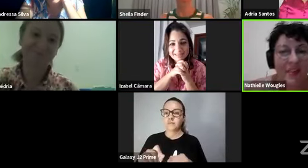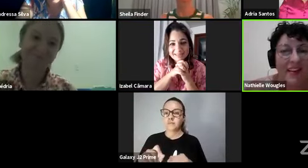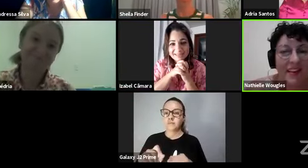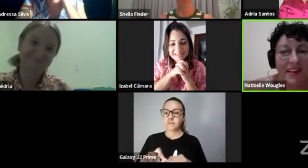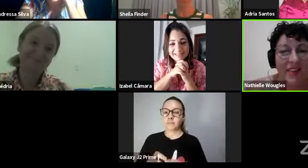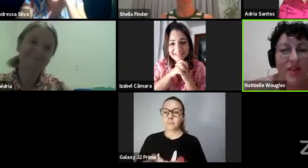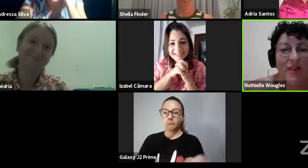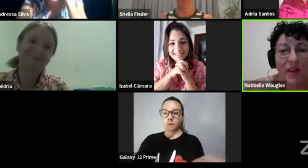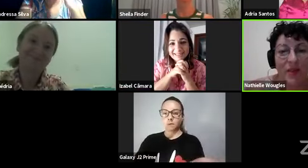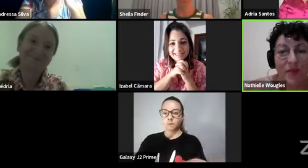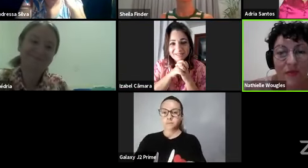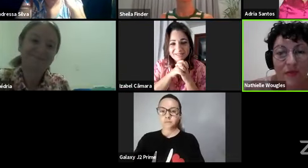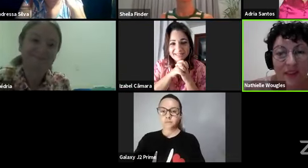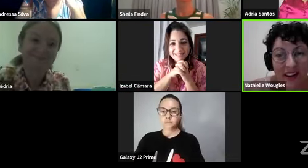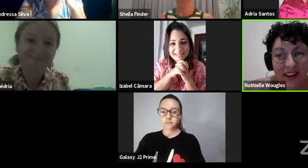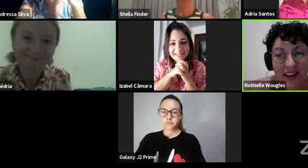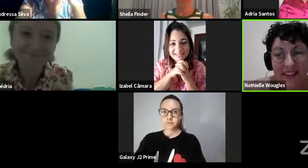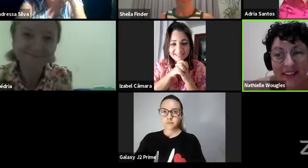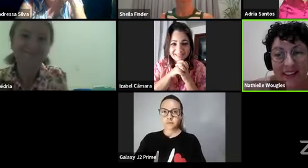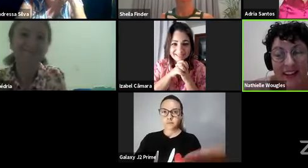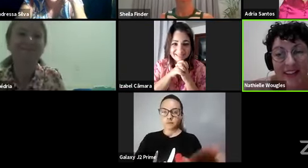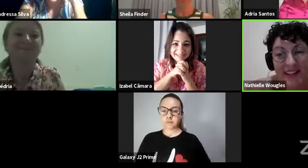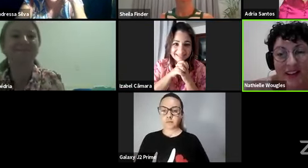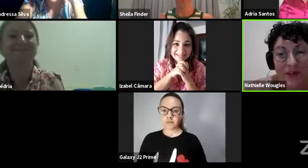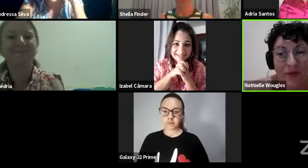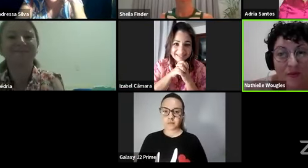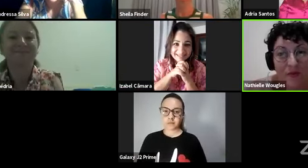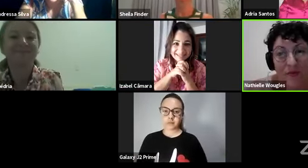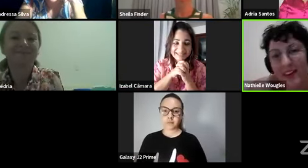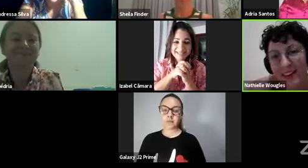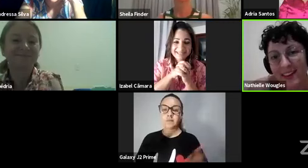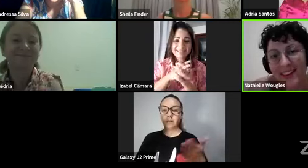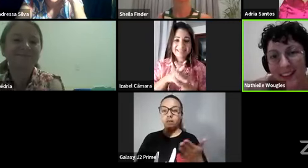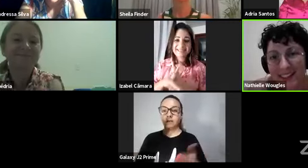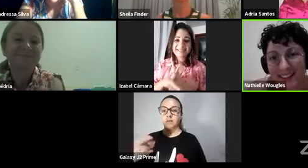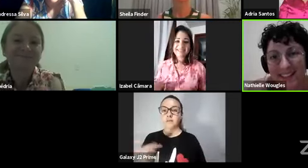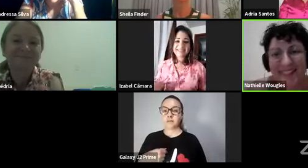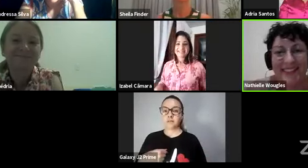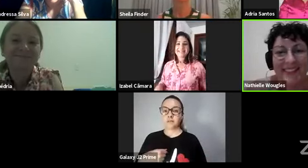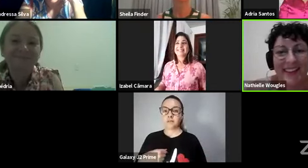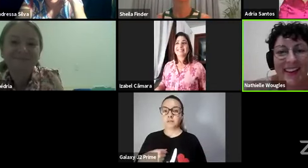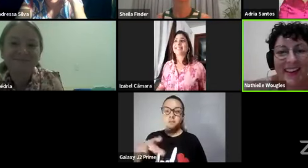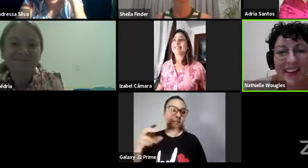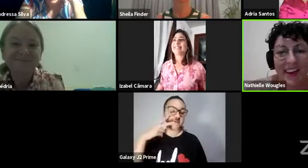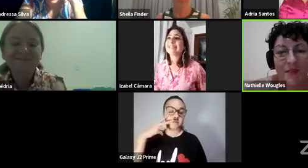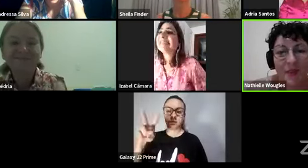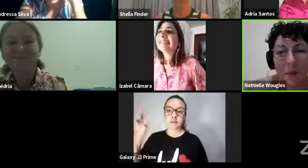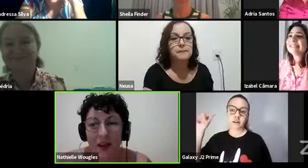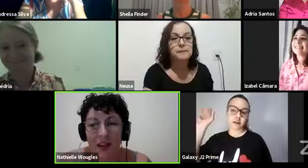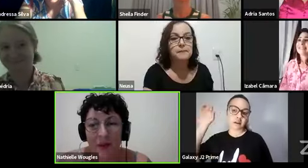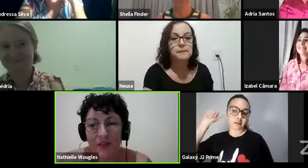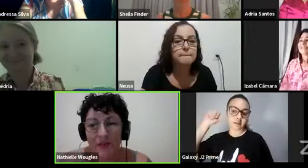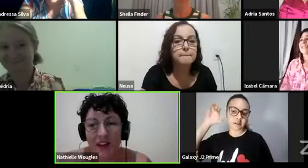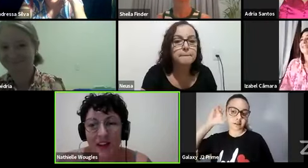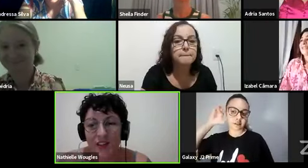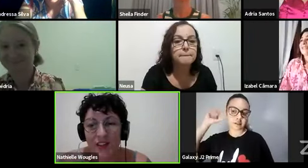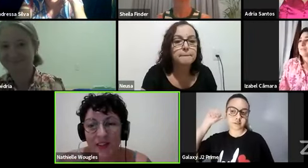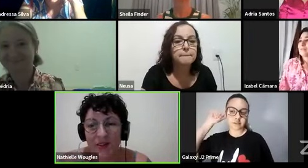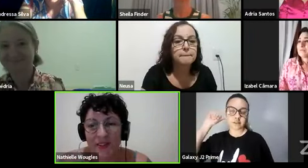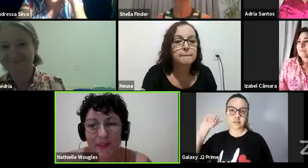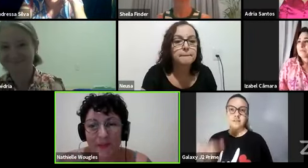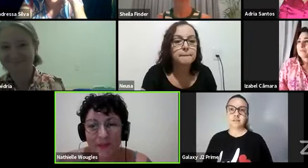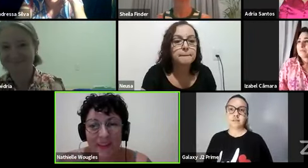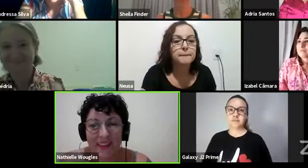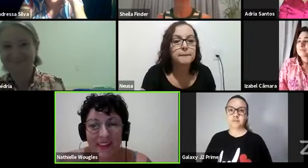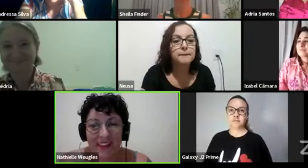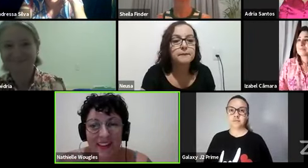para. Agora eu quero É ouvir verdade. a Andressa, ou ver a Andressa, que ela fala uma língua diferente da